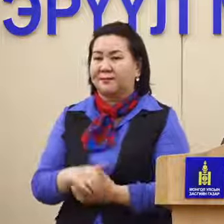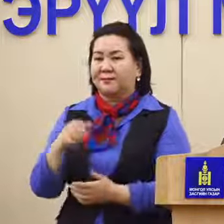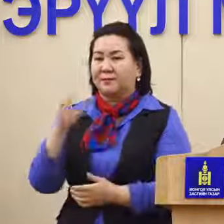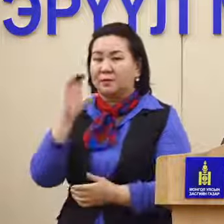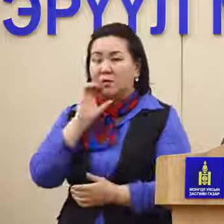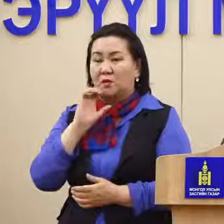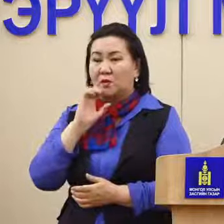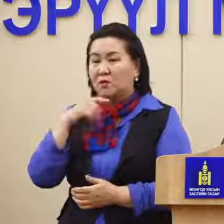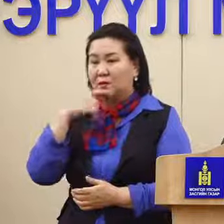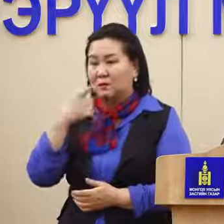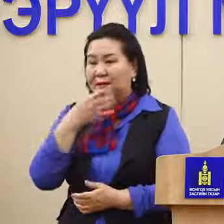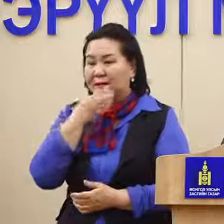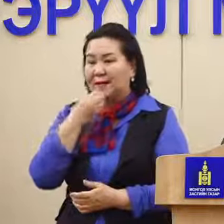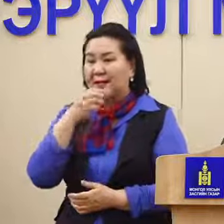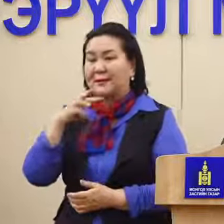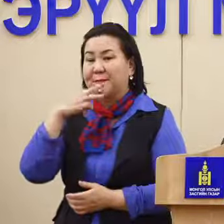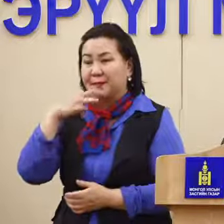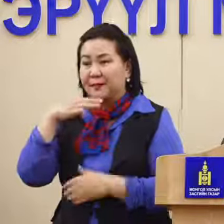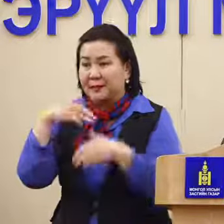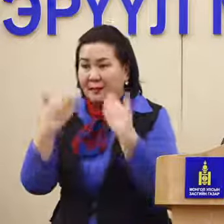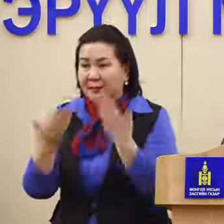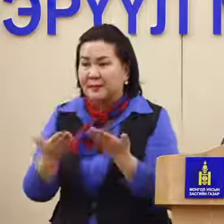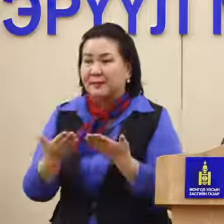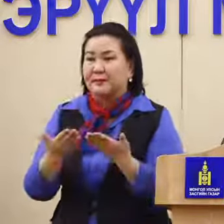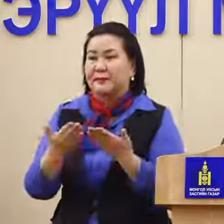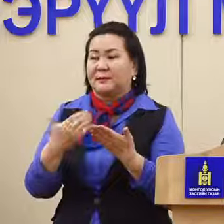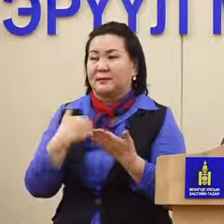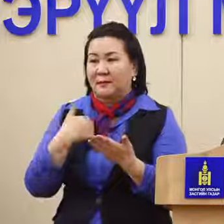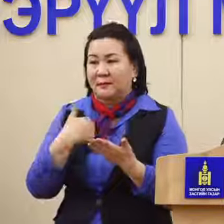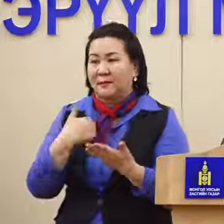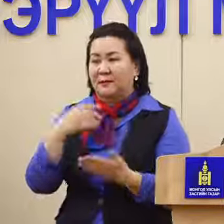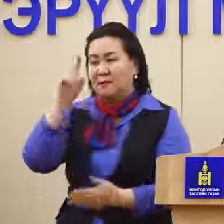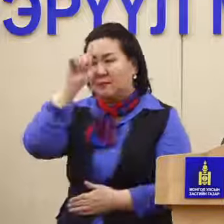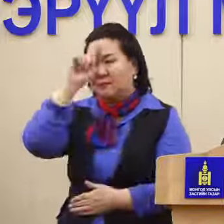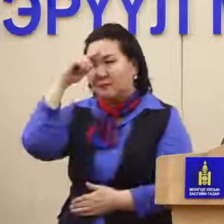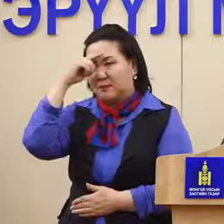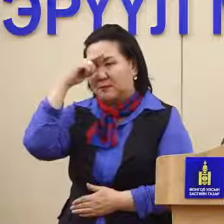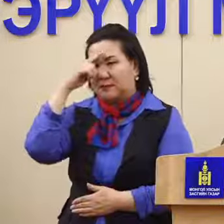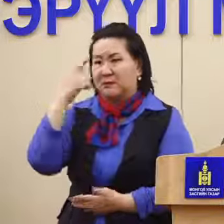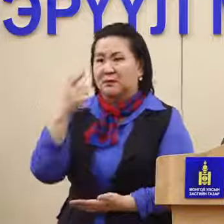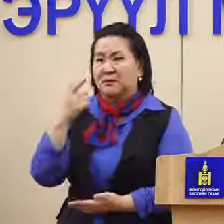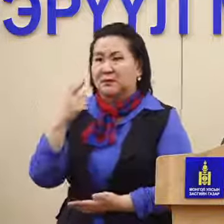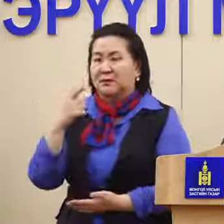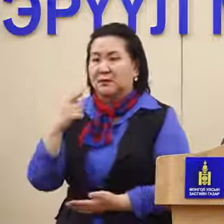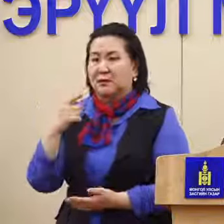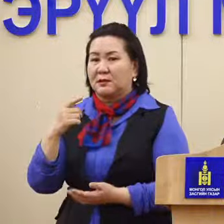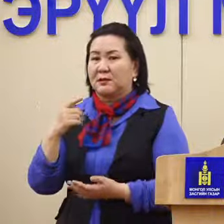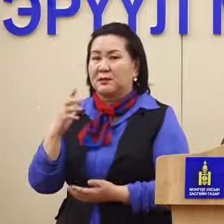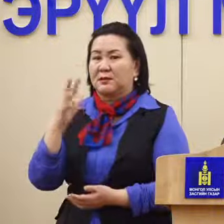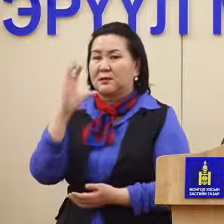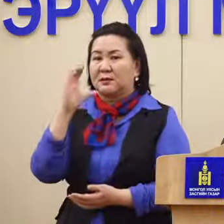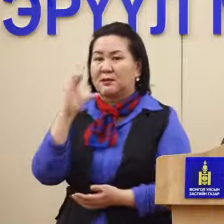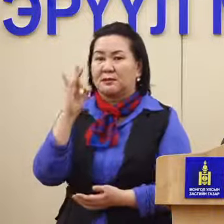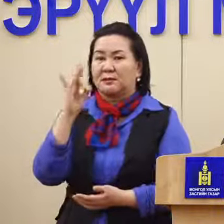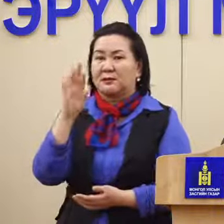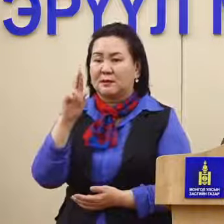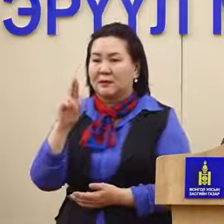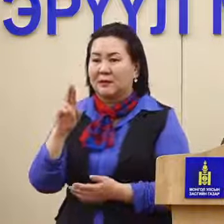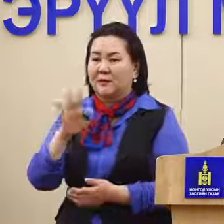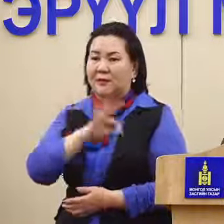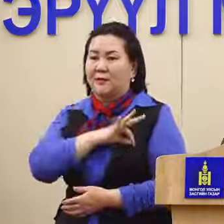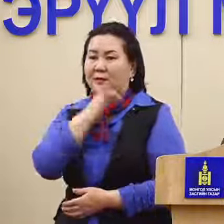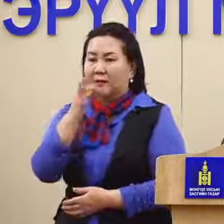сонирхолж сайхан мэдээ учраас хэлэхэд манай одоо эмч CT-гээр Франц